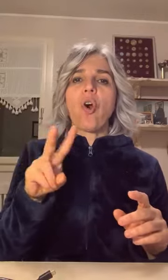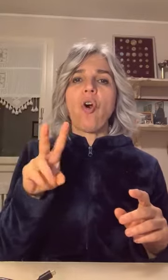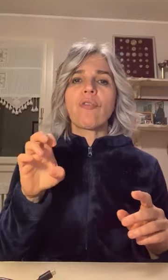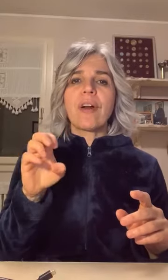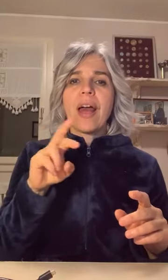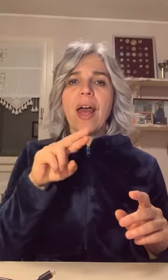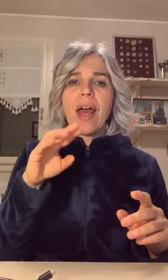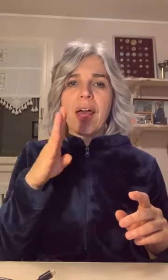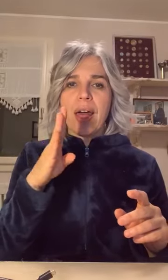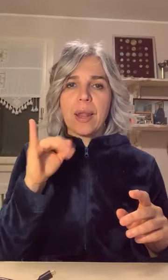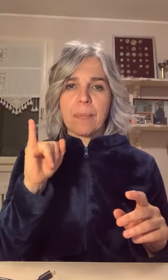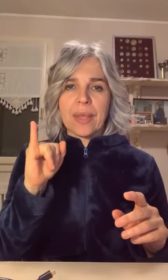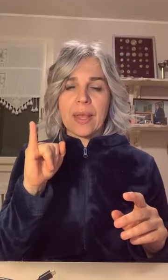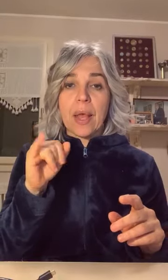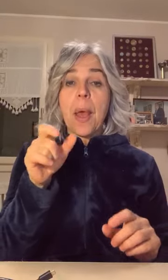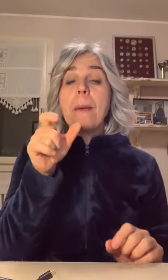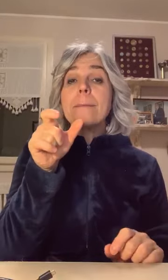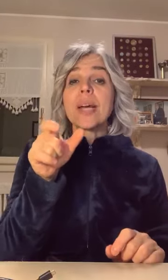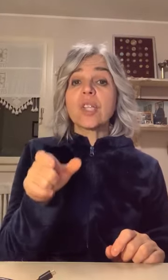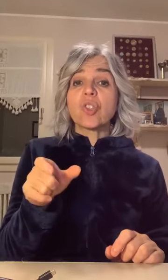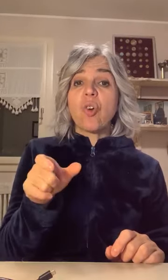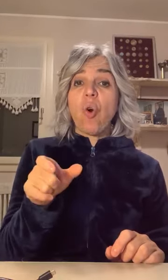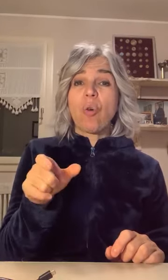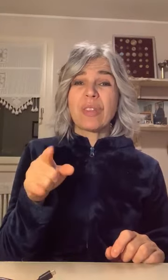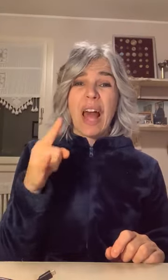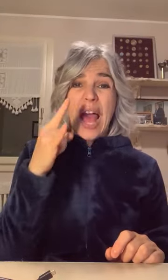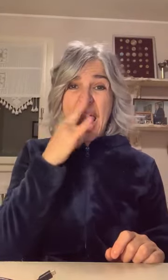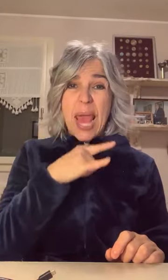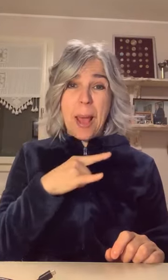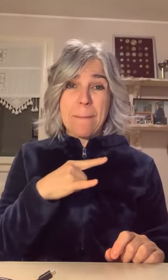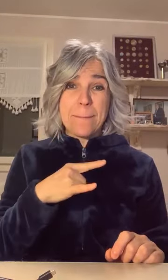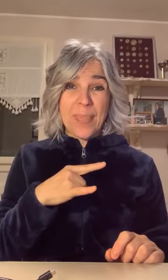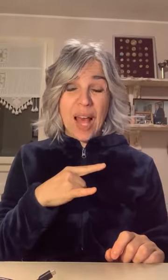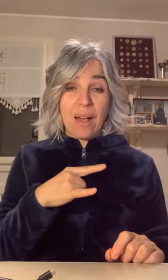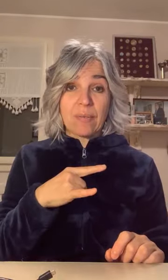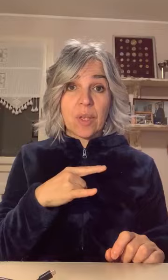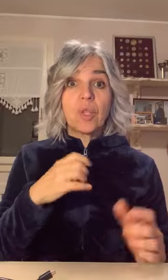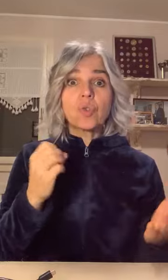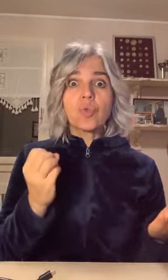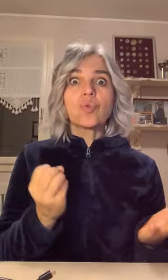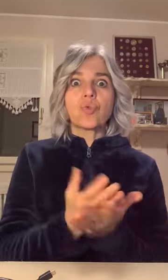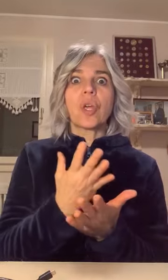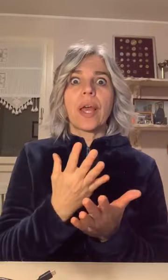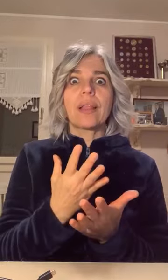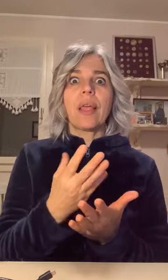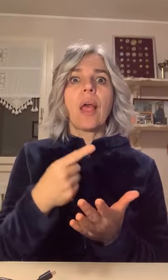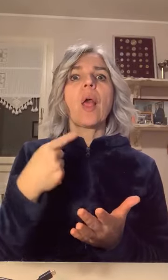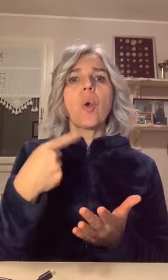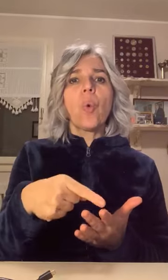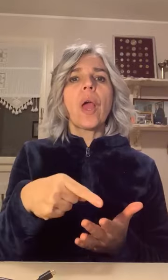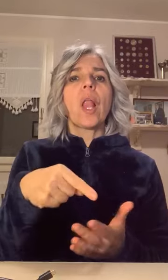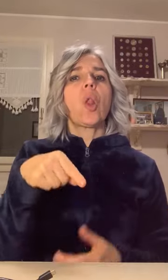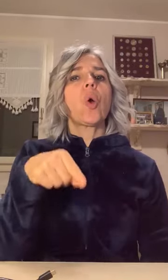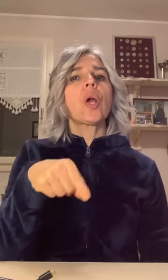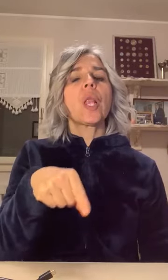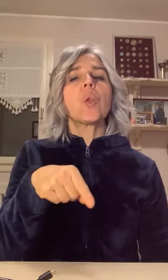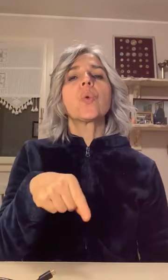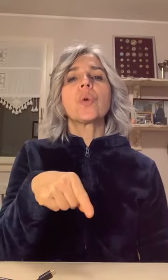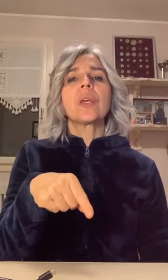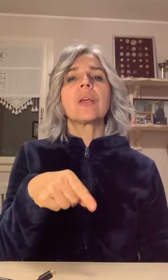ricordarti. E voglio che questa mattina tu possa dire: no, io non sono un empio, non faccio parte di quella categoria, ma io faccio